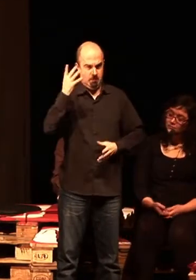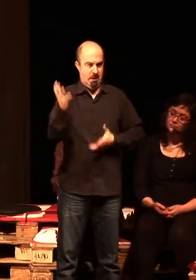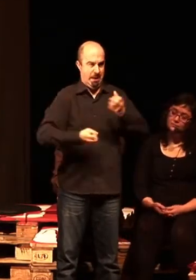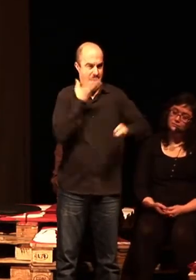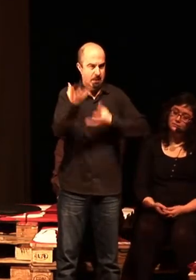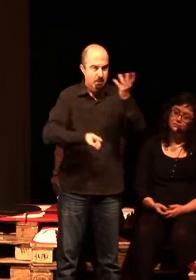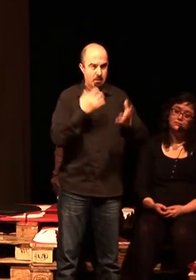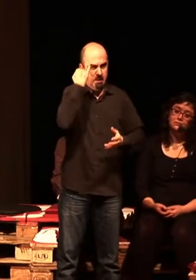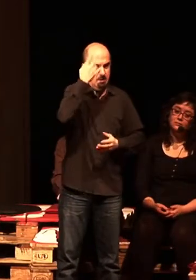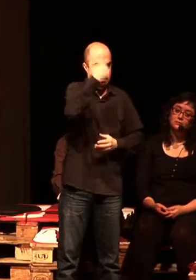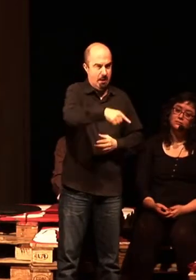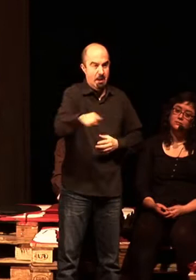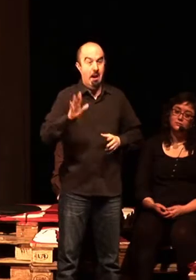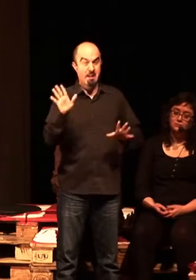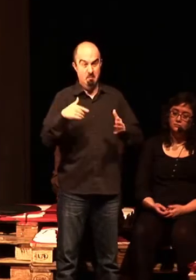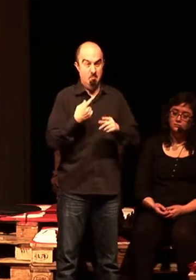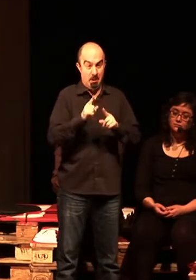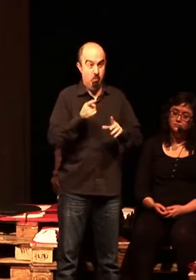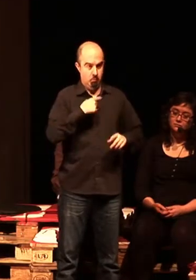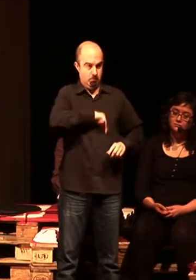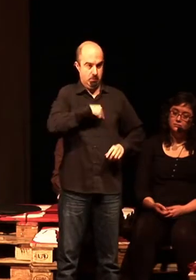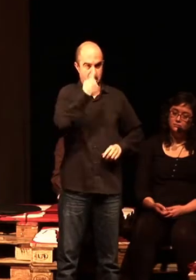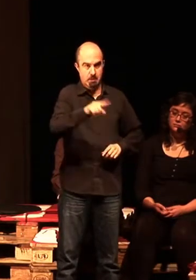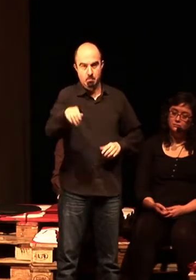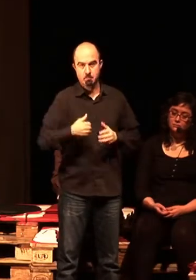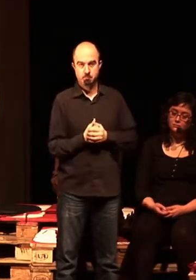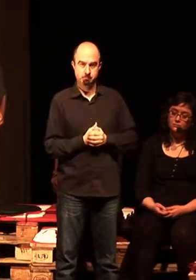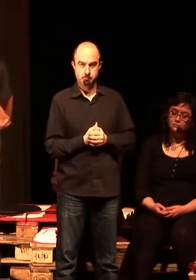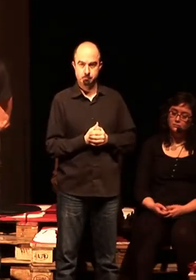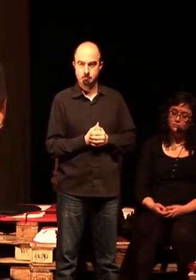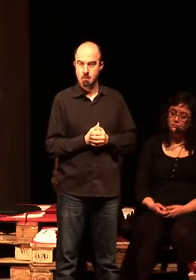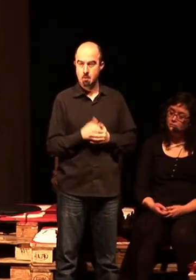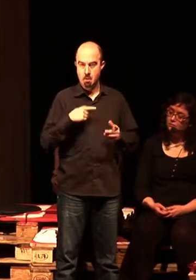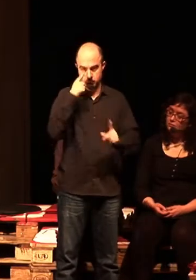tenim idees i, per què no, perquè tenim sentiments. I tenim